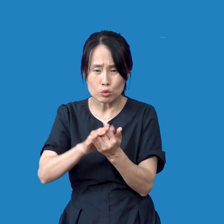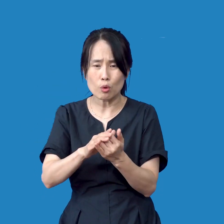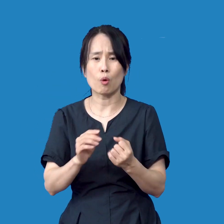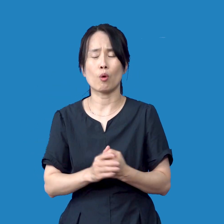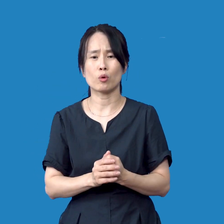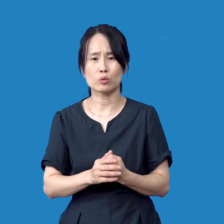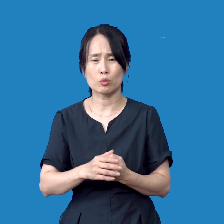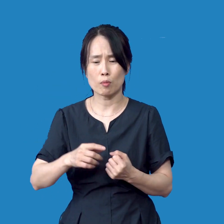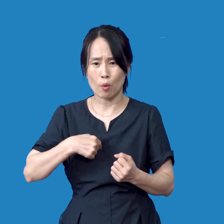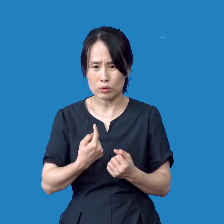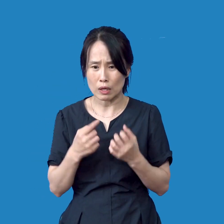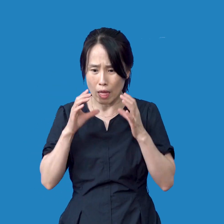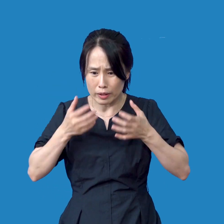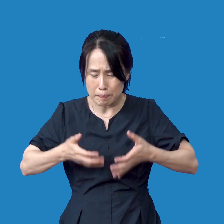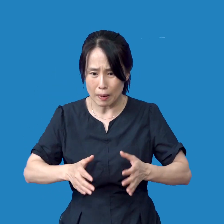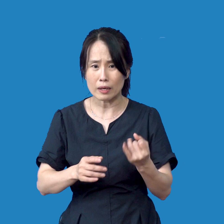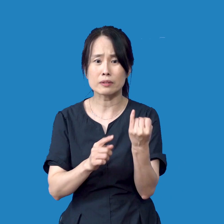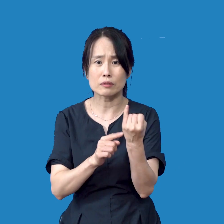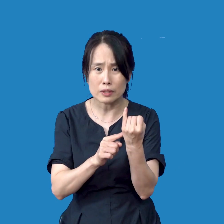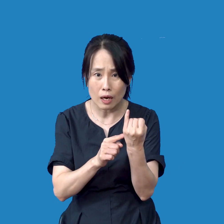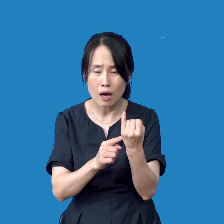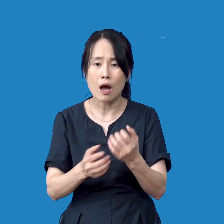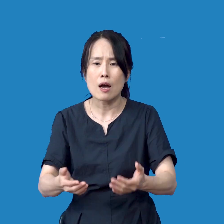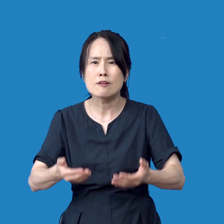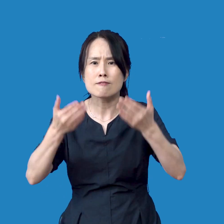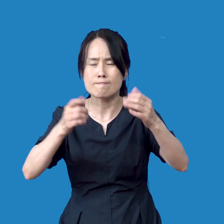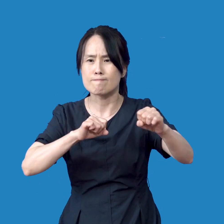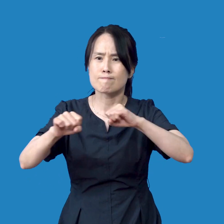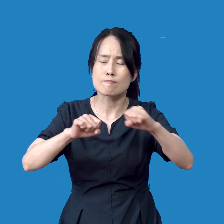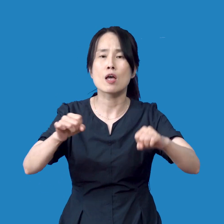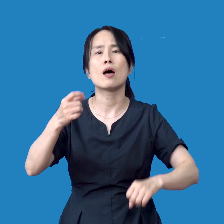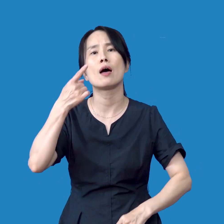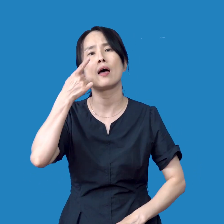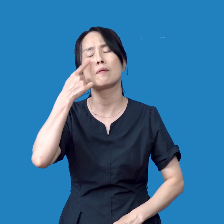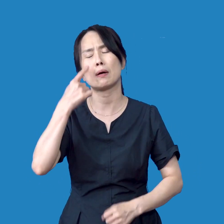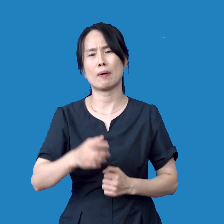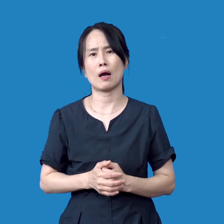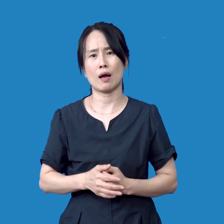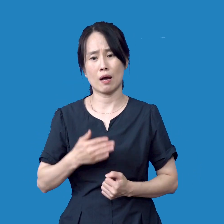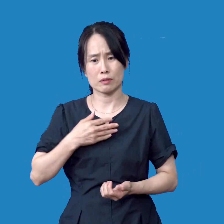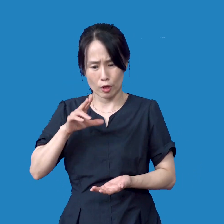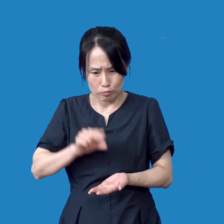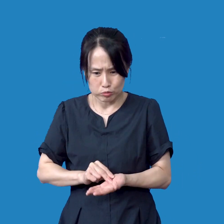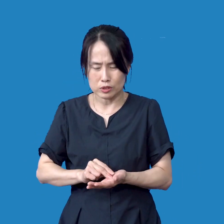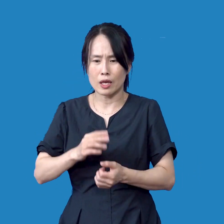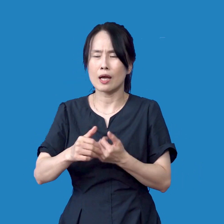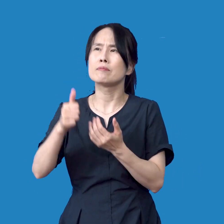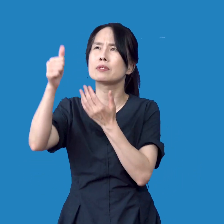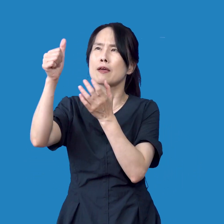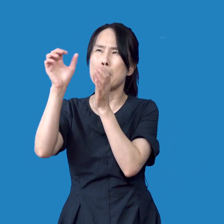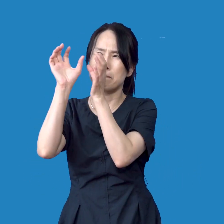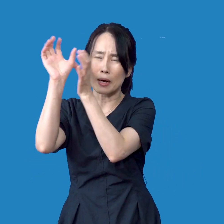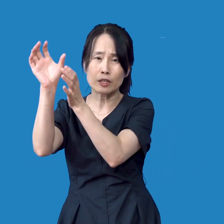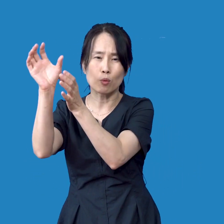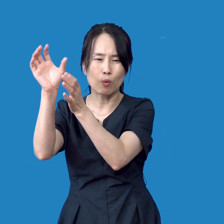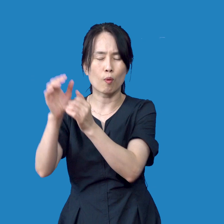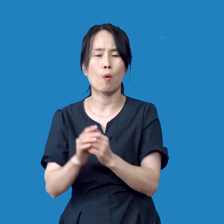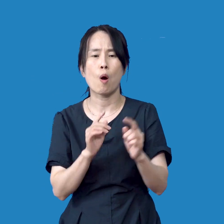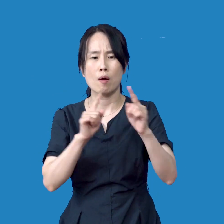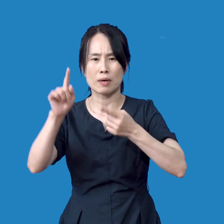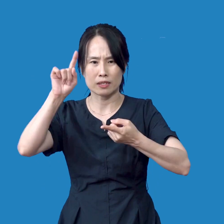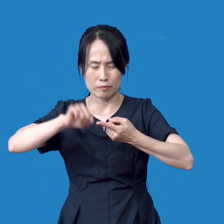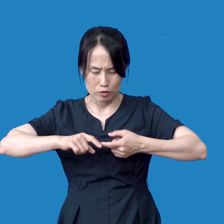미혼모들, 유학생들 섬겨보십시오. 내 문제는 하나님께 다 맡겨버리고